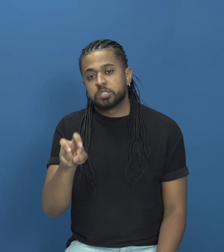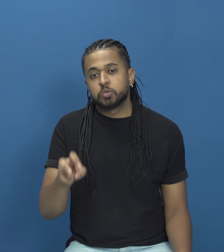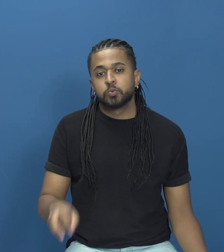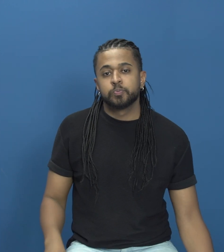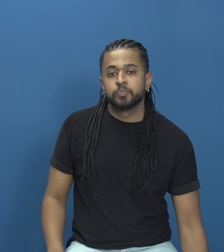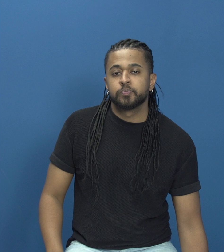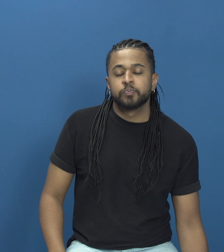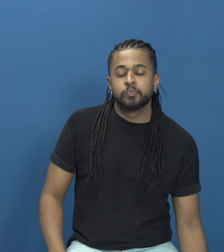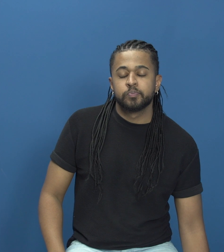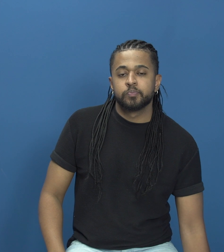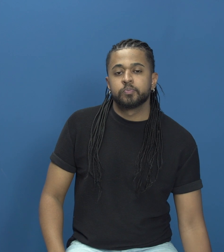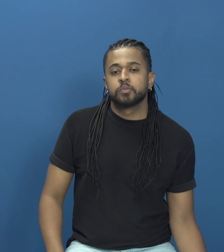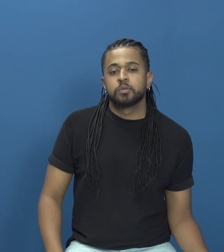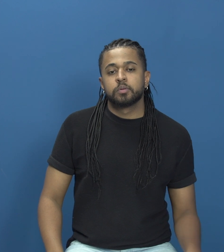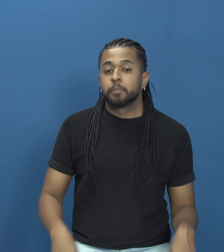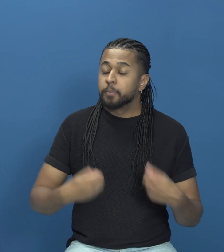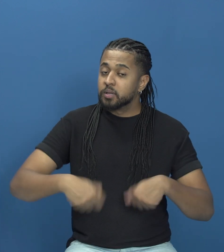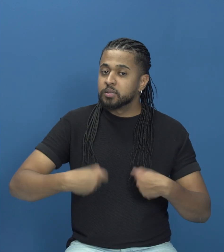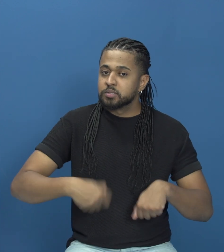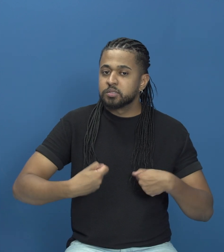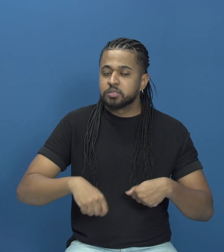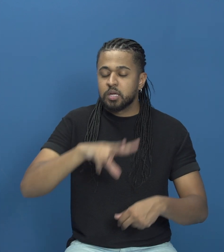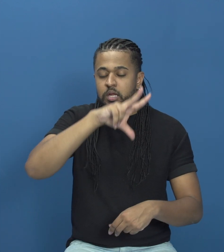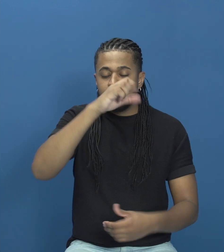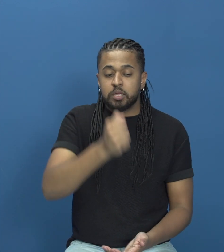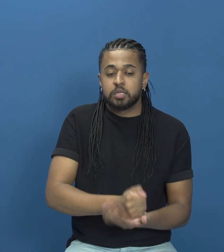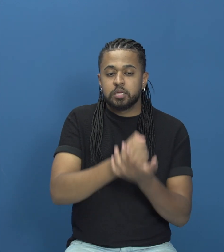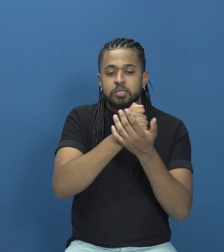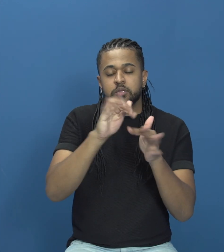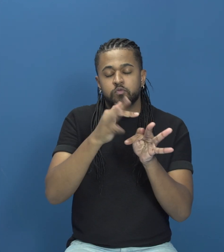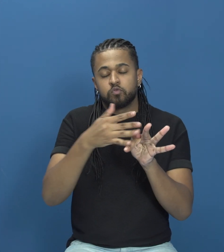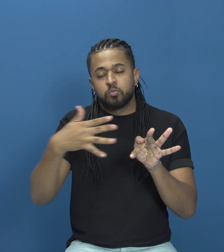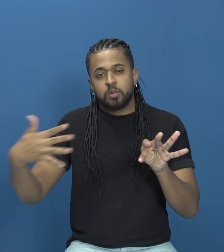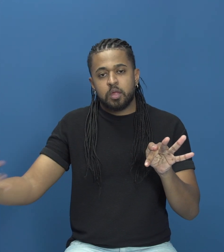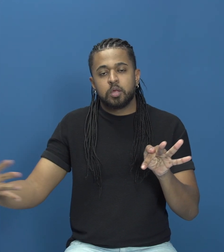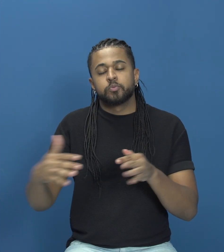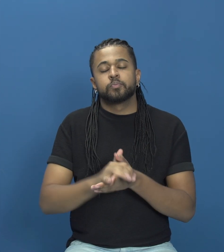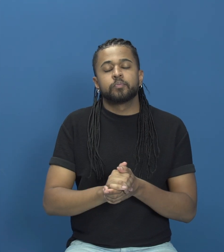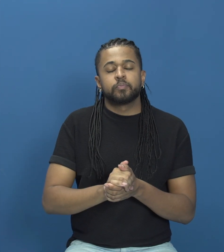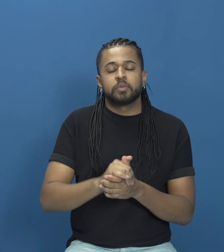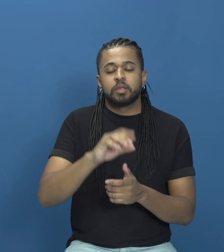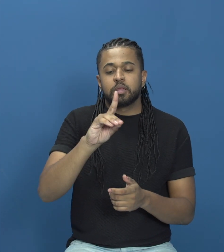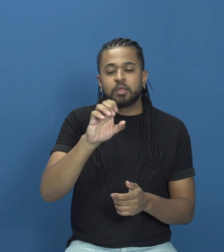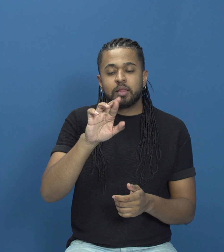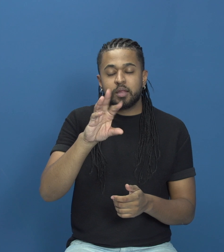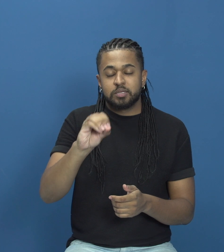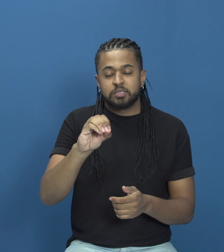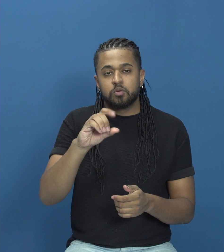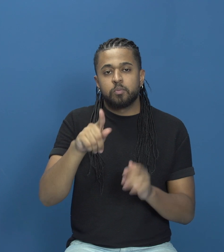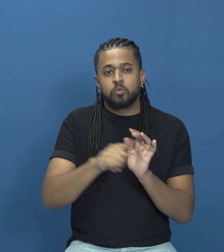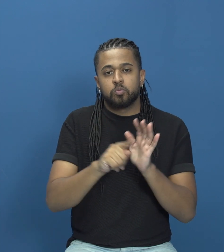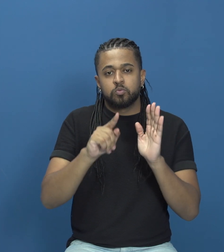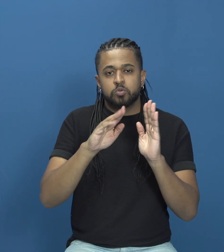10.1.5, fecha parênteses, deverão anexar ao formulário eletrônico declaração expedida pela instituição